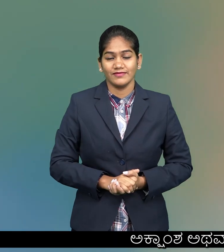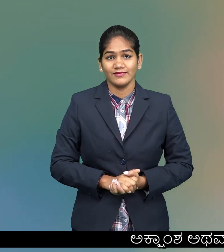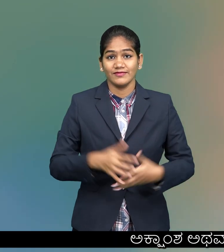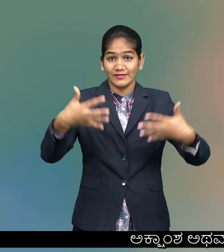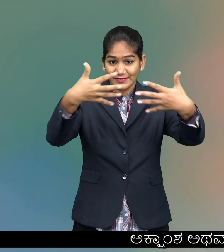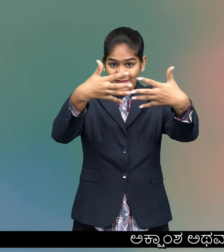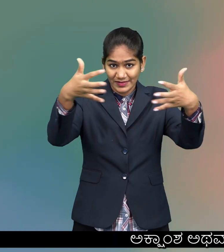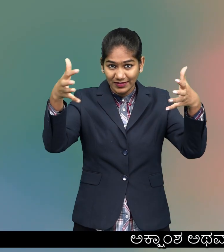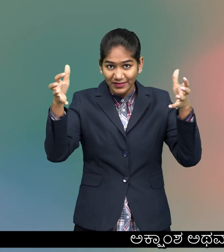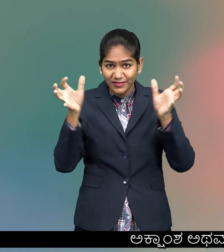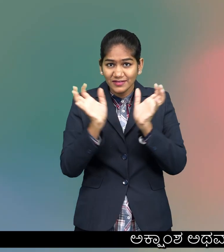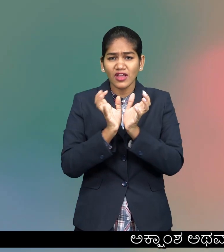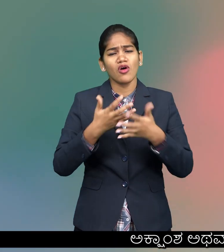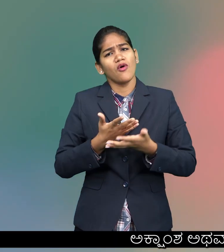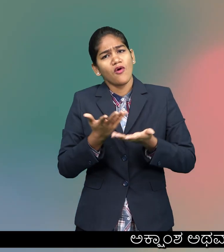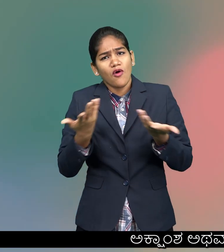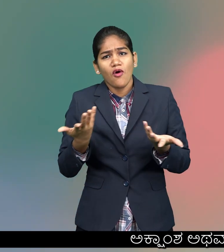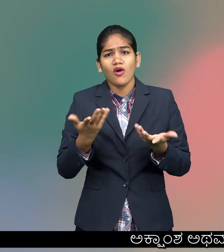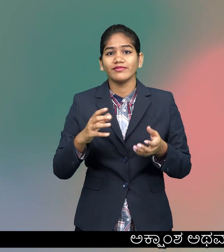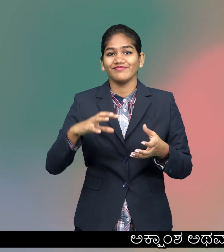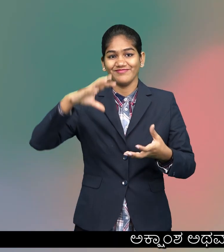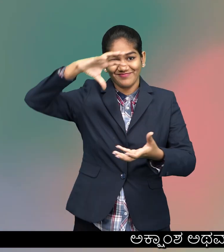ಅಕ್ಷಾಂಶ ಅಥವಾ ಸಮಭಾಜಕದಿಂದ ದೂರ.